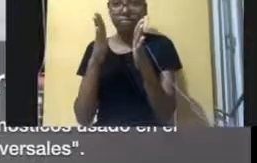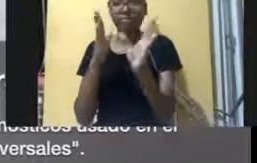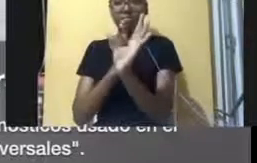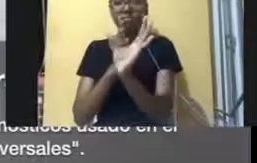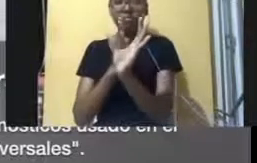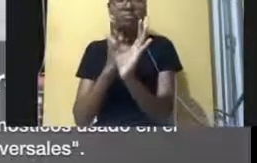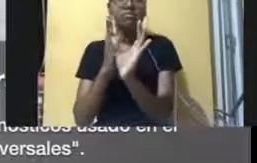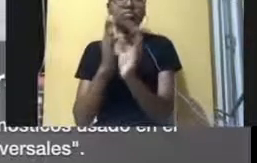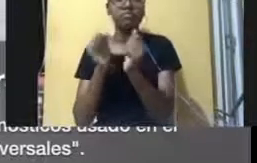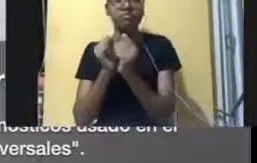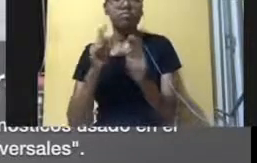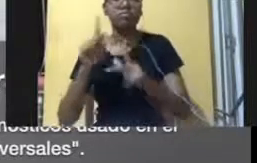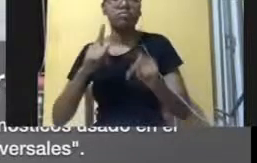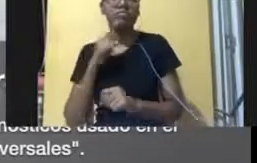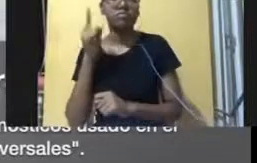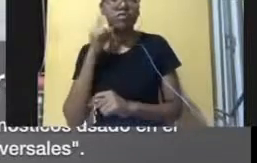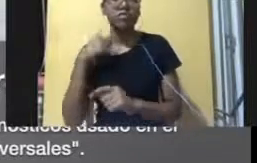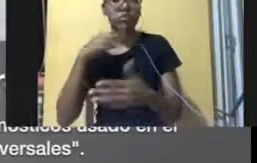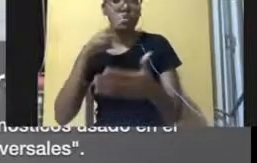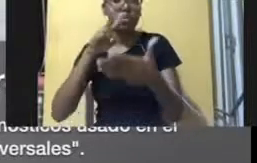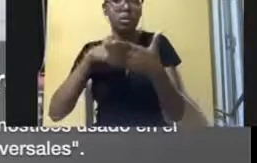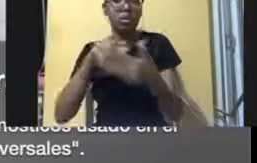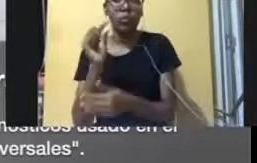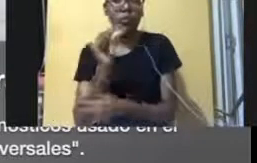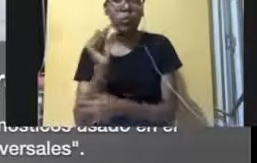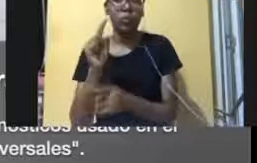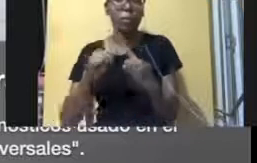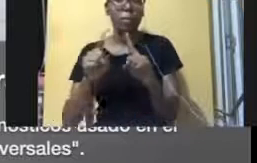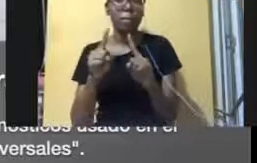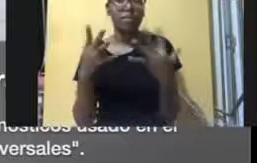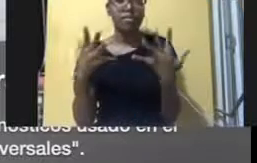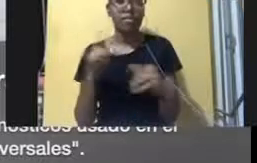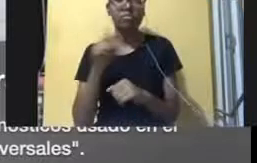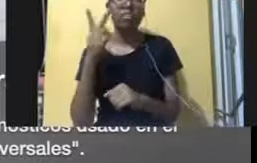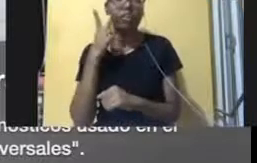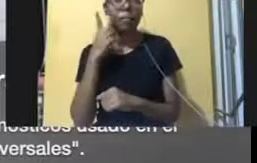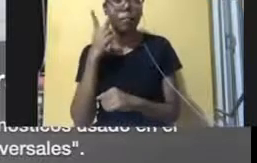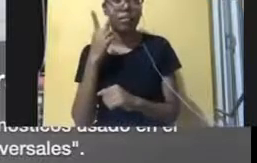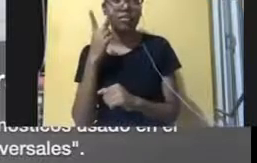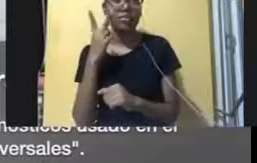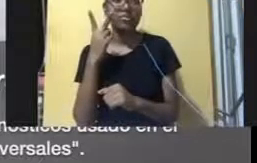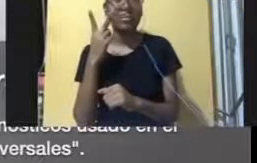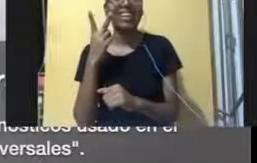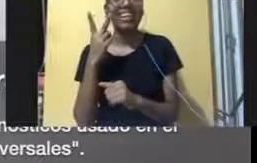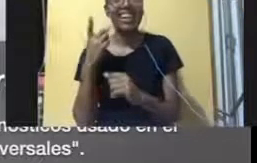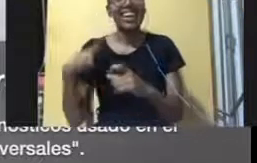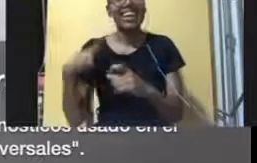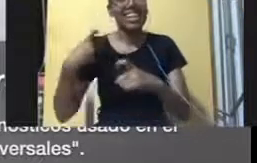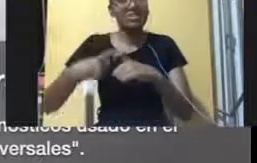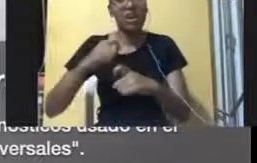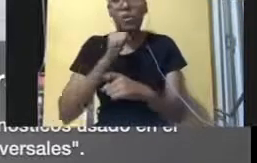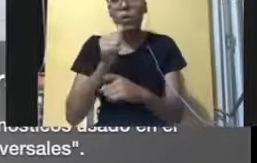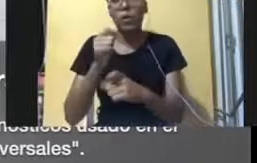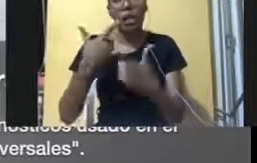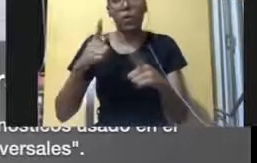Voy a ir leyendo un poco, pero como ya han visto, el español no es mi primera lengua, entonces